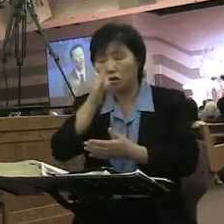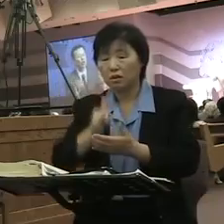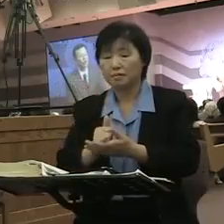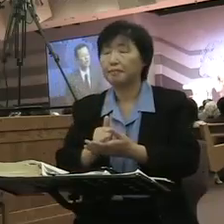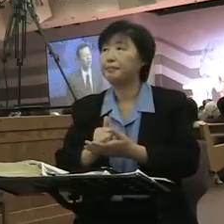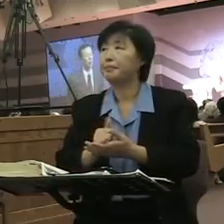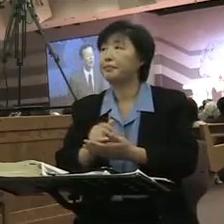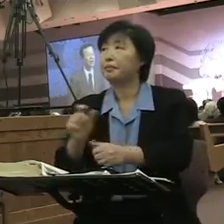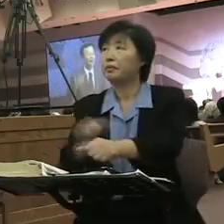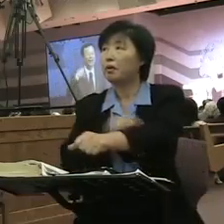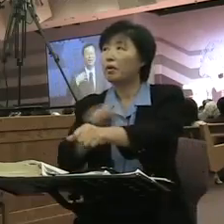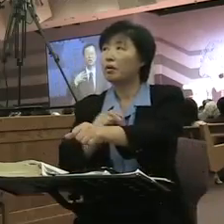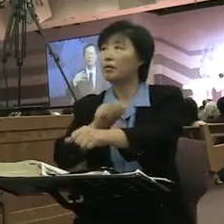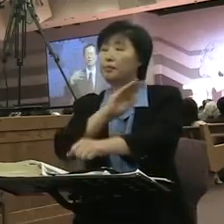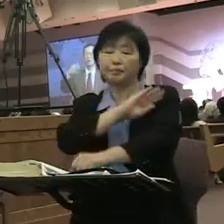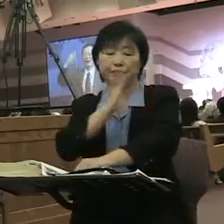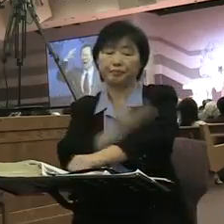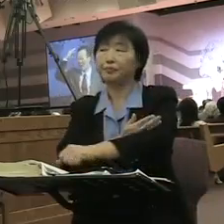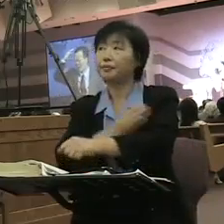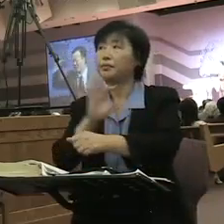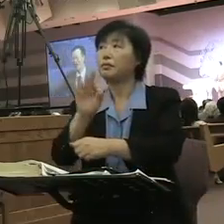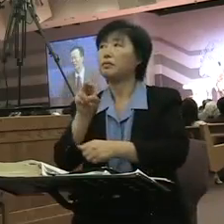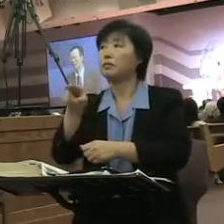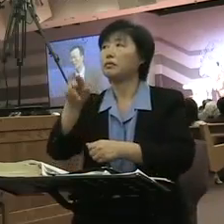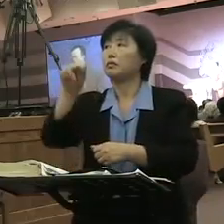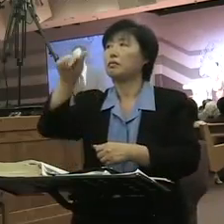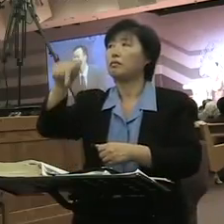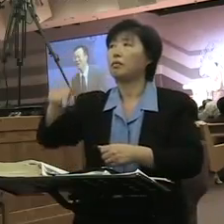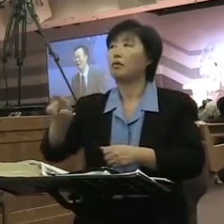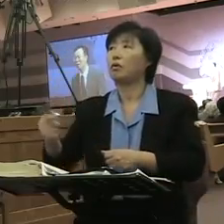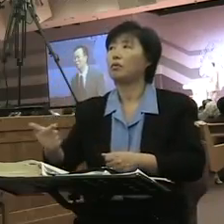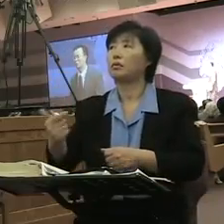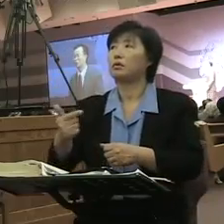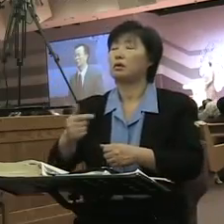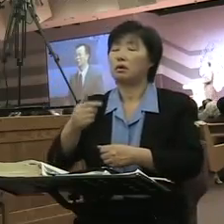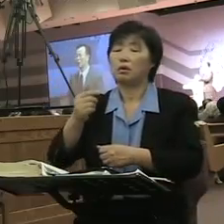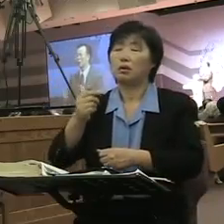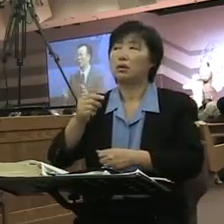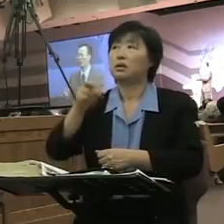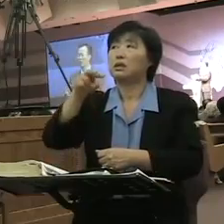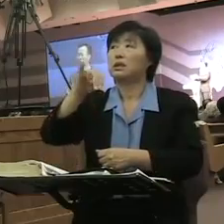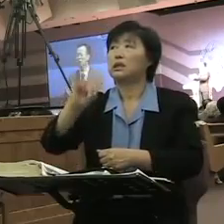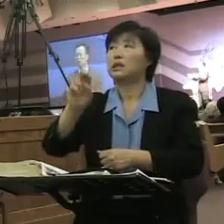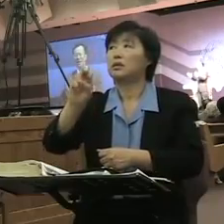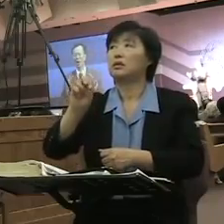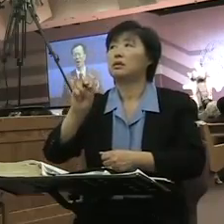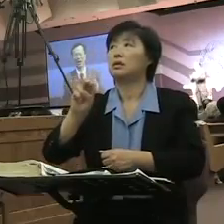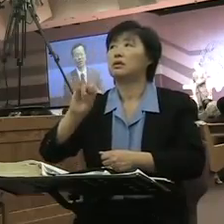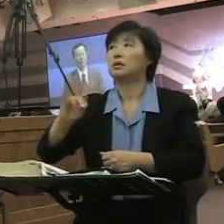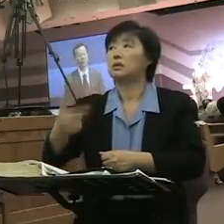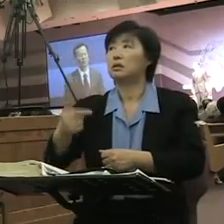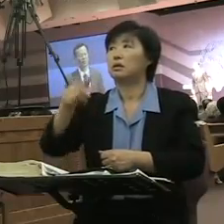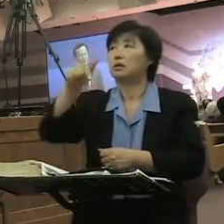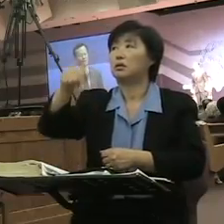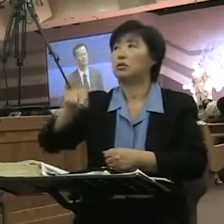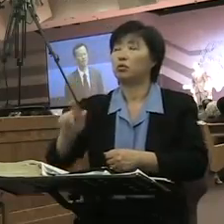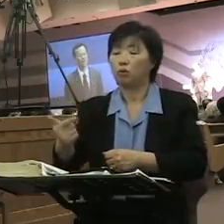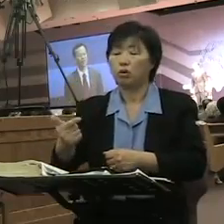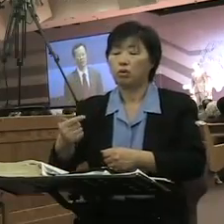특권으로 알려주시는 여권, 나의 시민권이 하늘나라에 있다는 것을 알려주시는 여권을 우리에게 허락하신